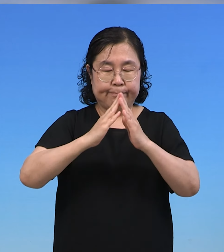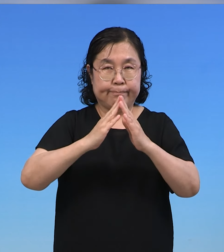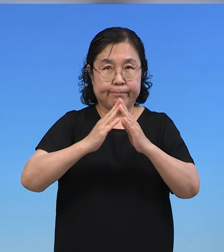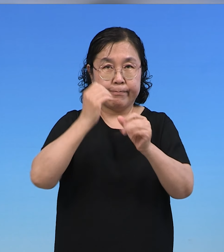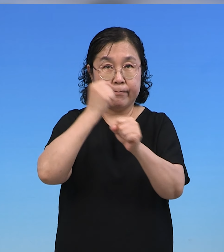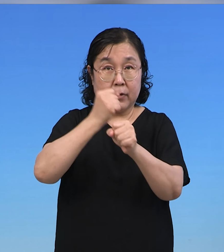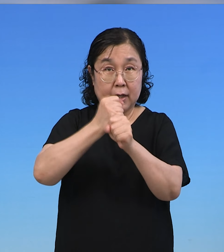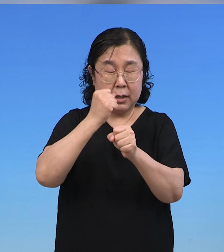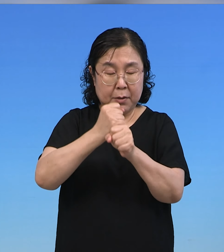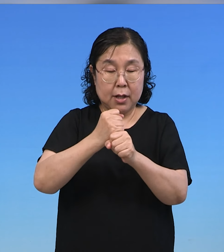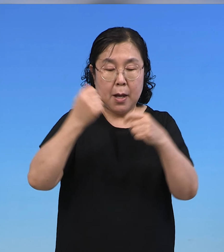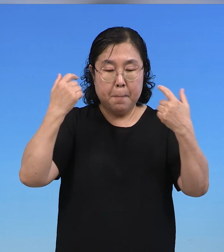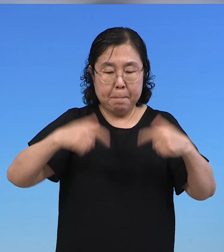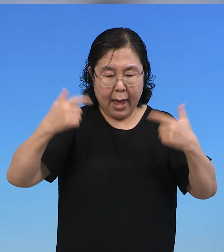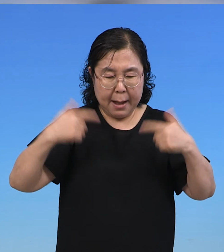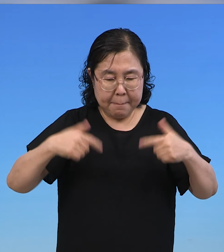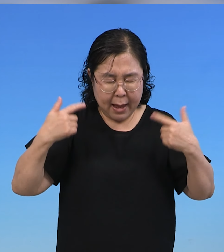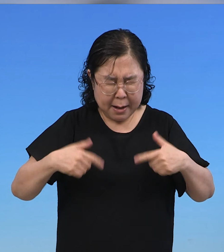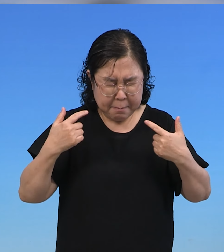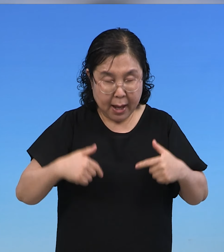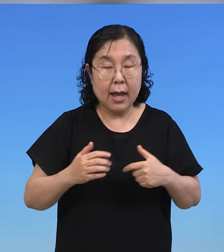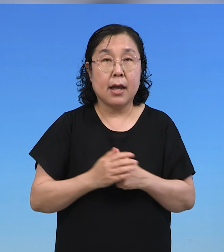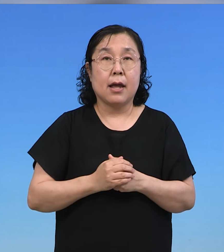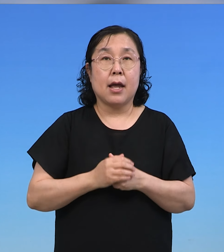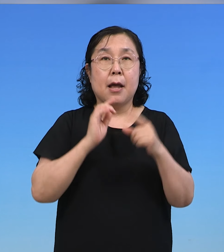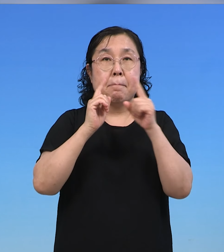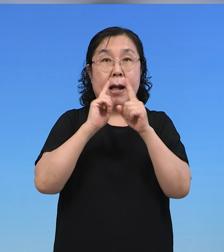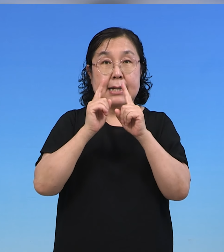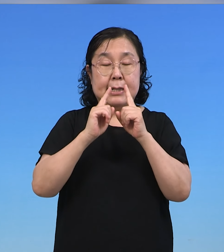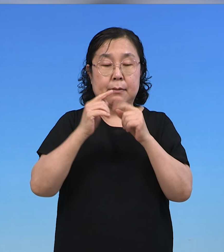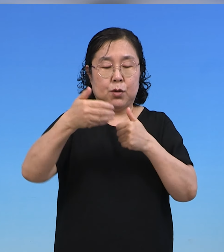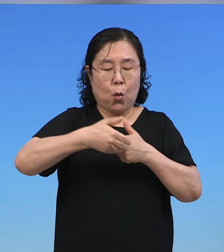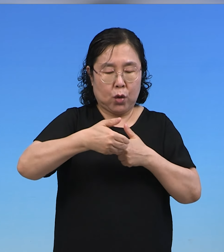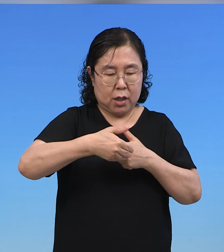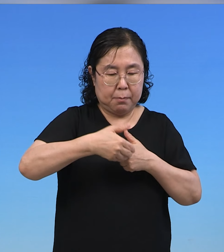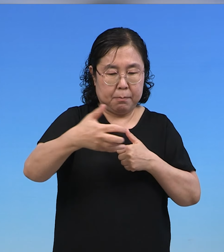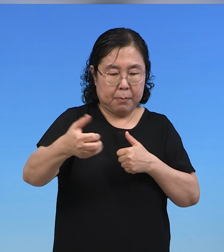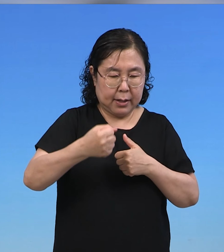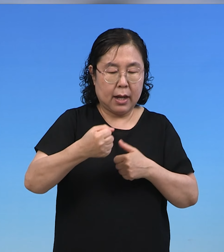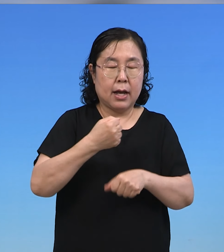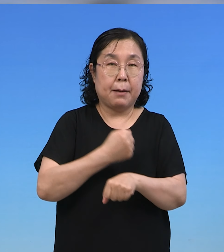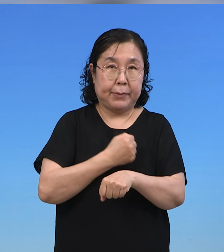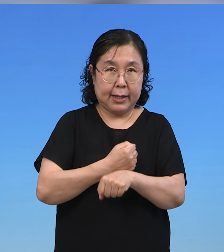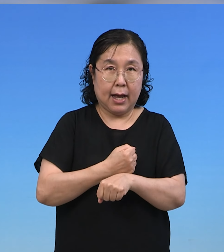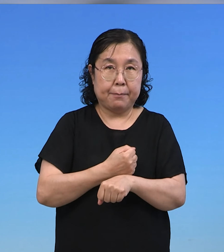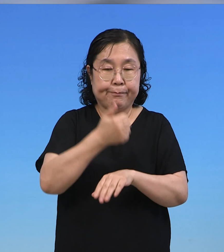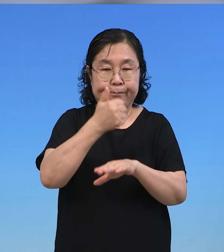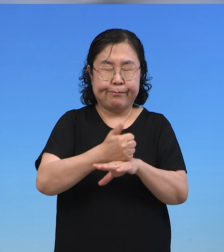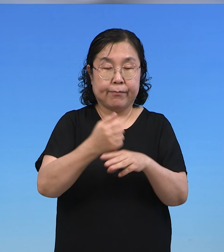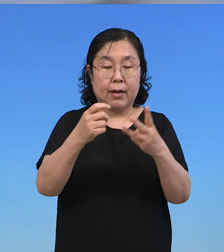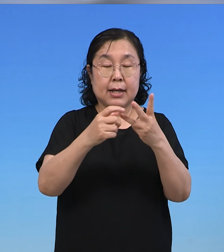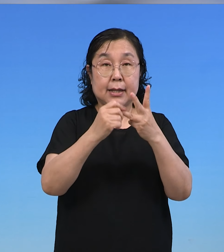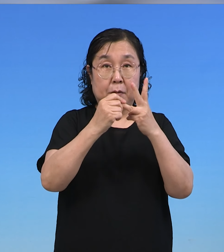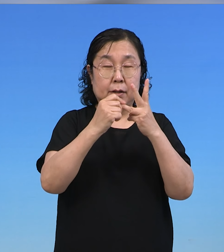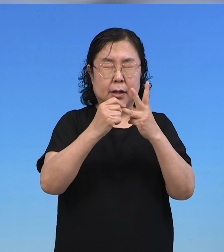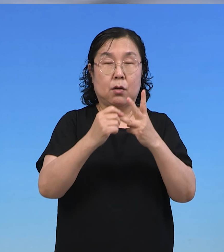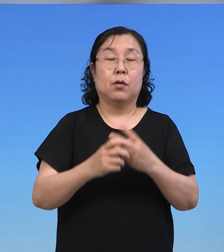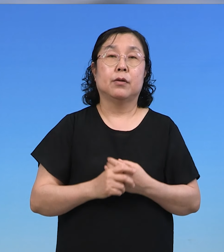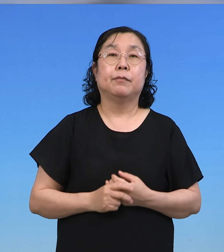매일매일 말씀을 공급받아야 된다는 사실을 꼭 인식하게 되시기를 바랍니다. 마지막 3번째로요,